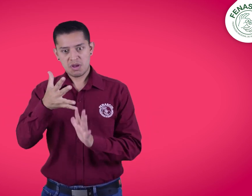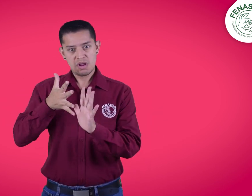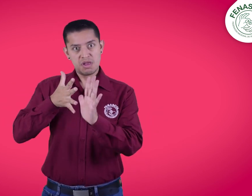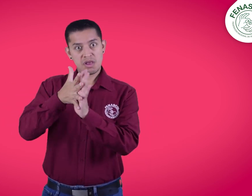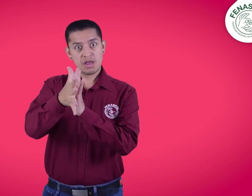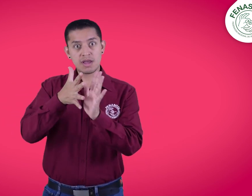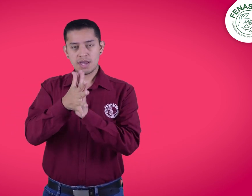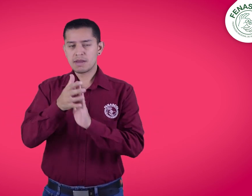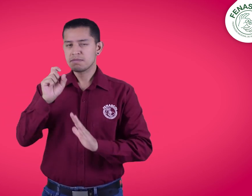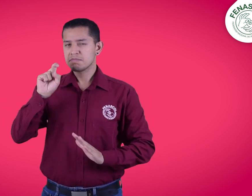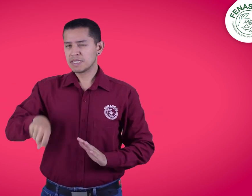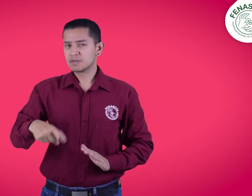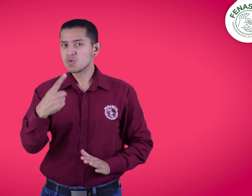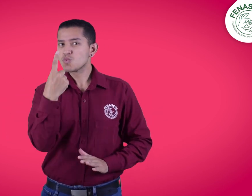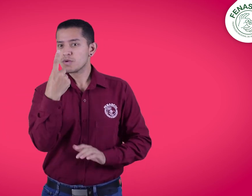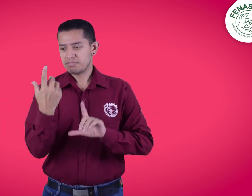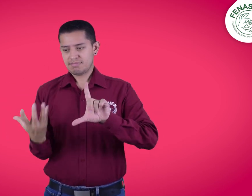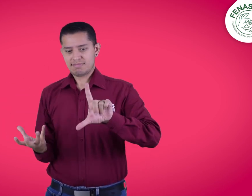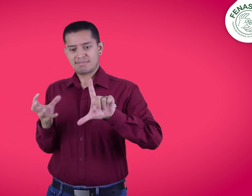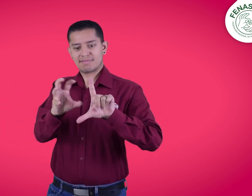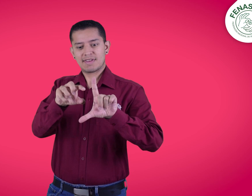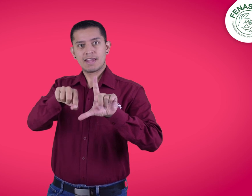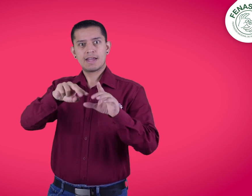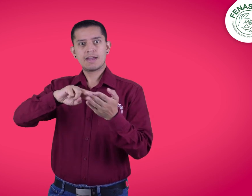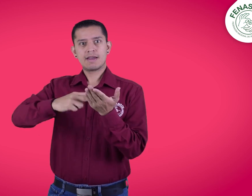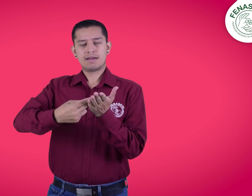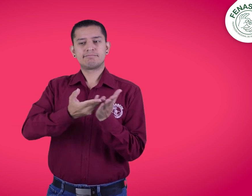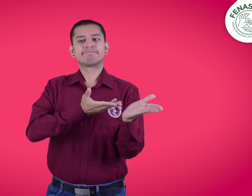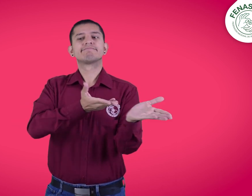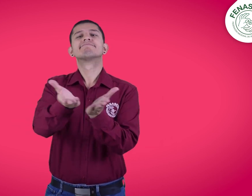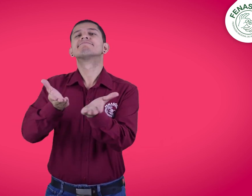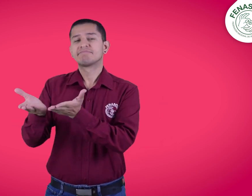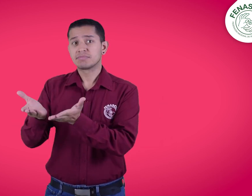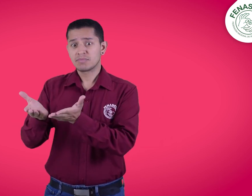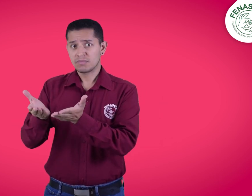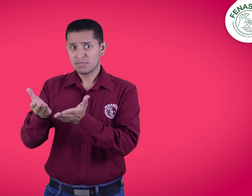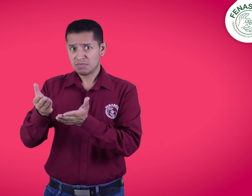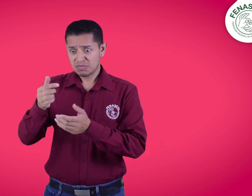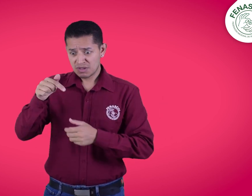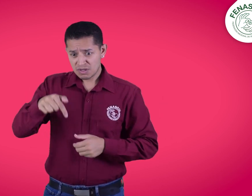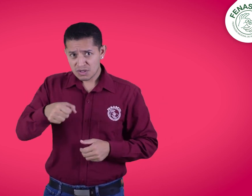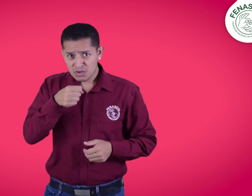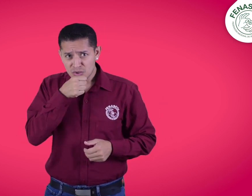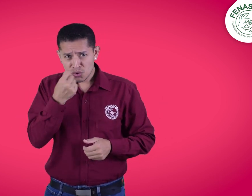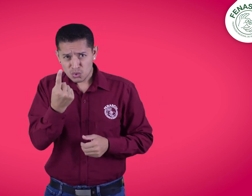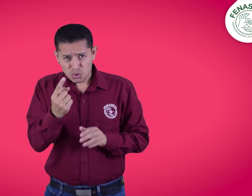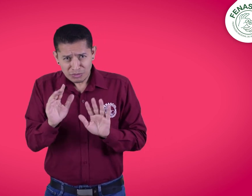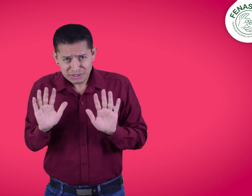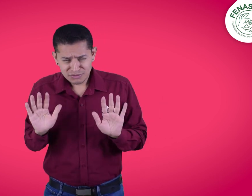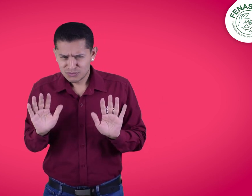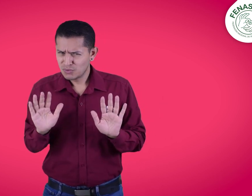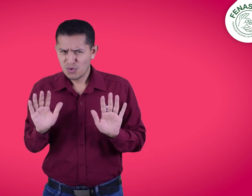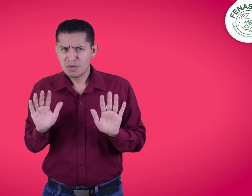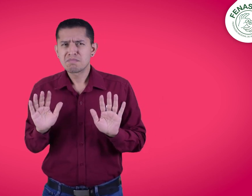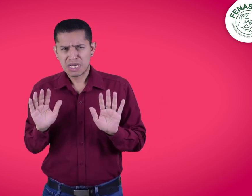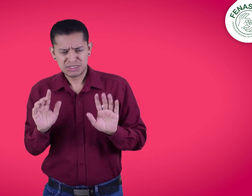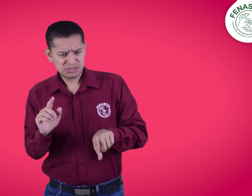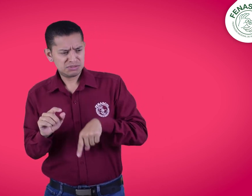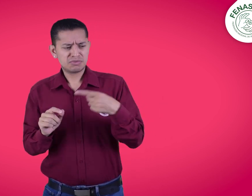programa informativo al día con servicio de interpretación En lengua de señas pueden incluir servicio de interpretación En lengua